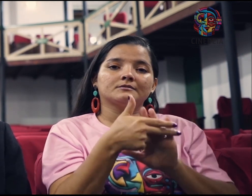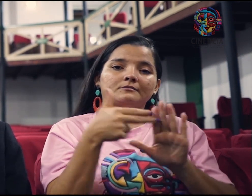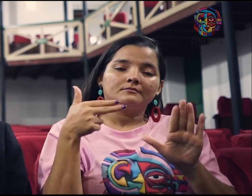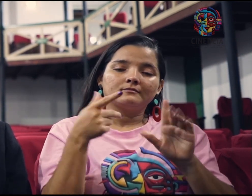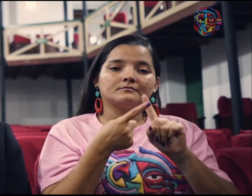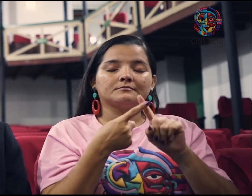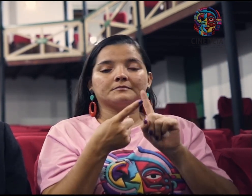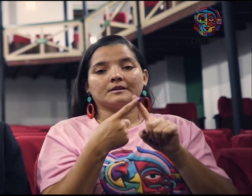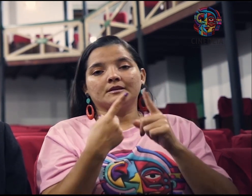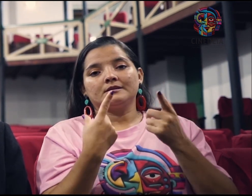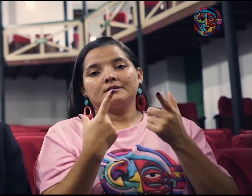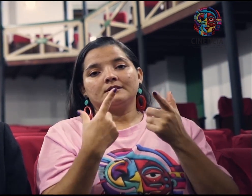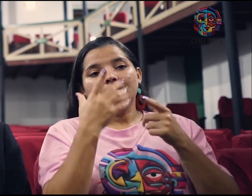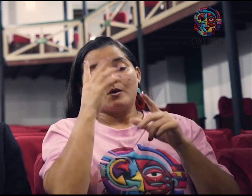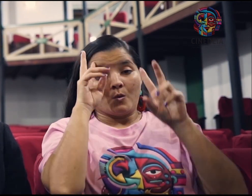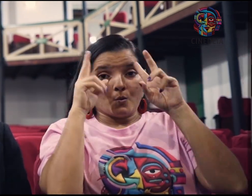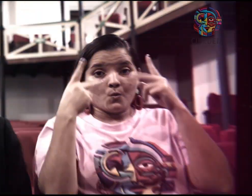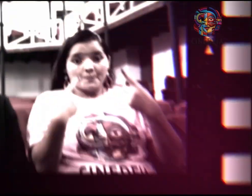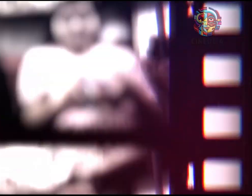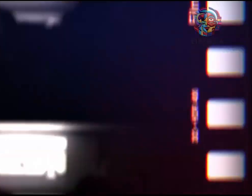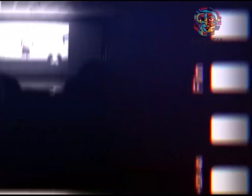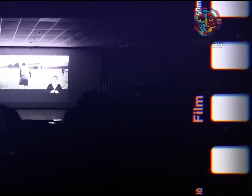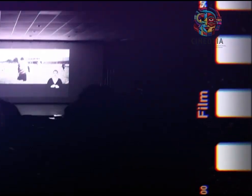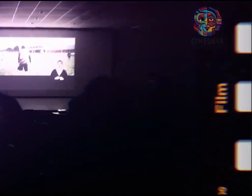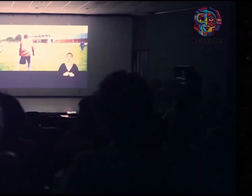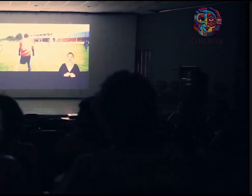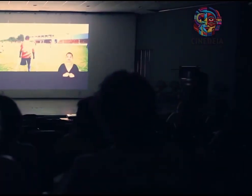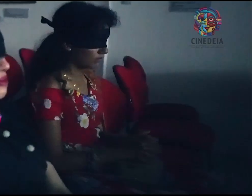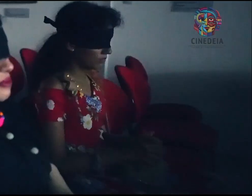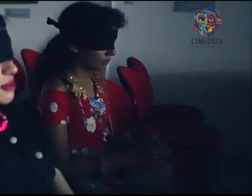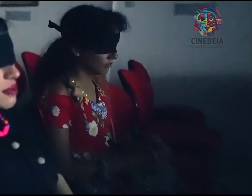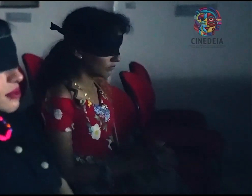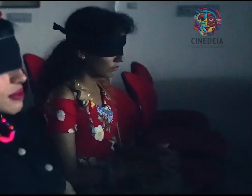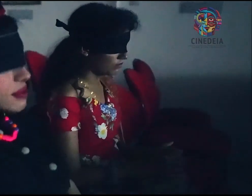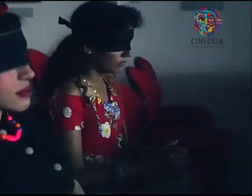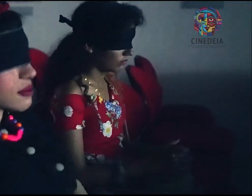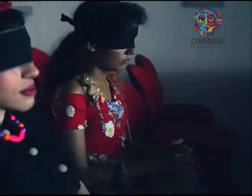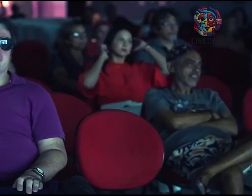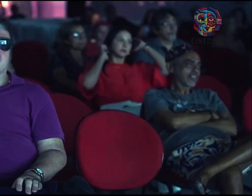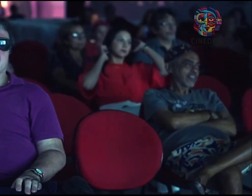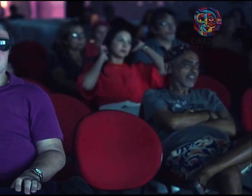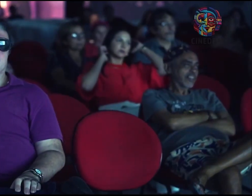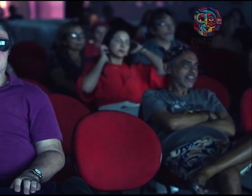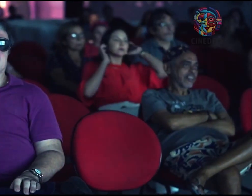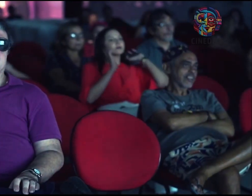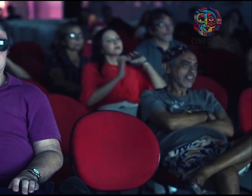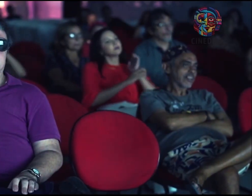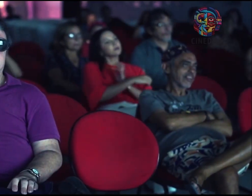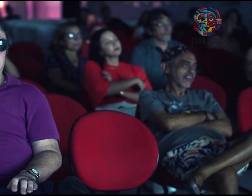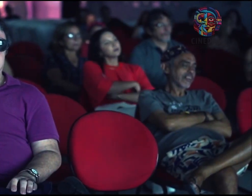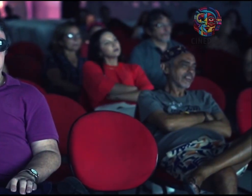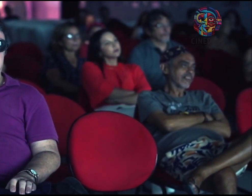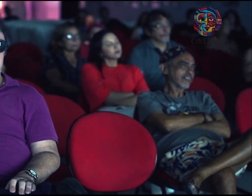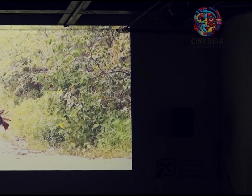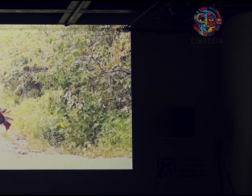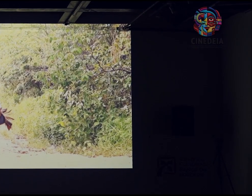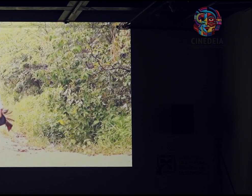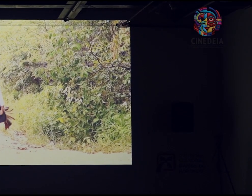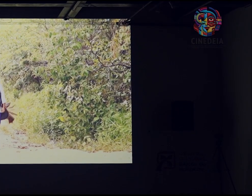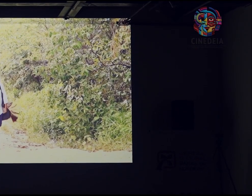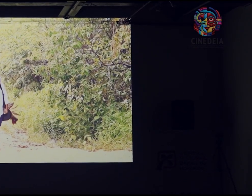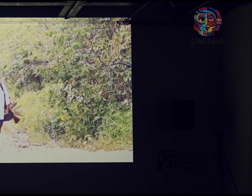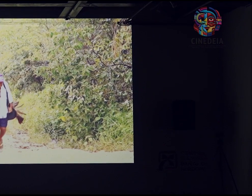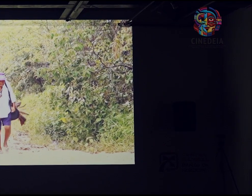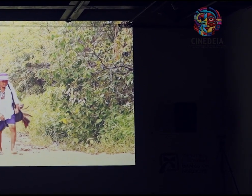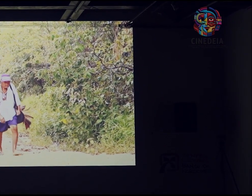na Praça da Matriz tomando um sorvete, comendo uma pizza. Verdade. Só que guarda um espacinho então, se for o caso, porque vai ter pipoca